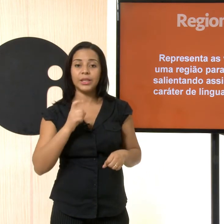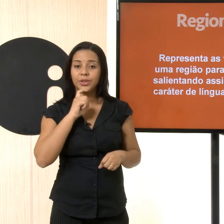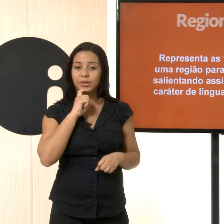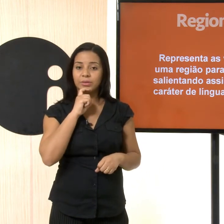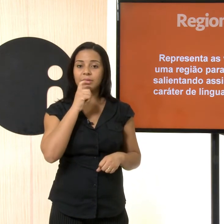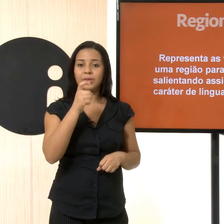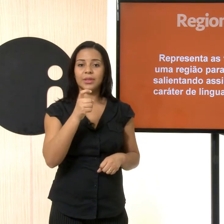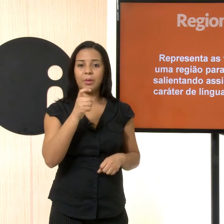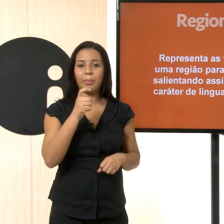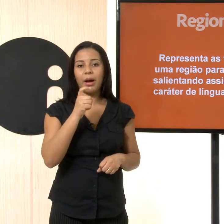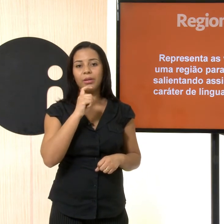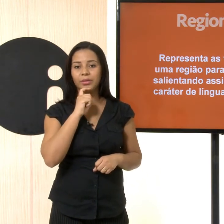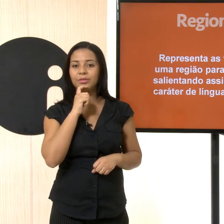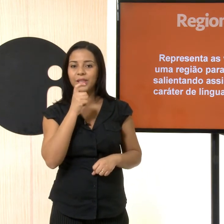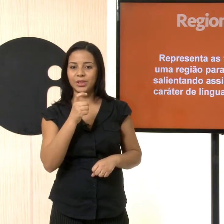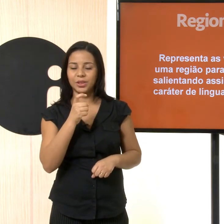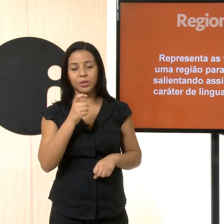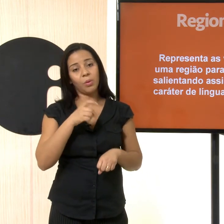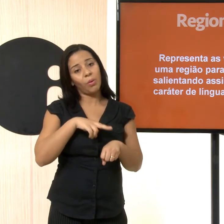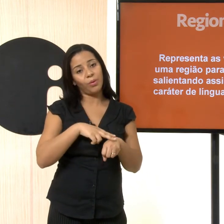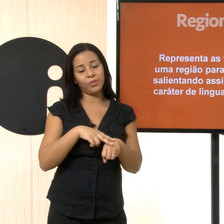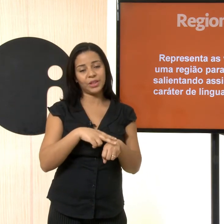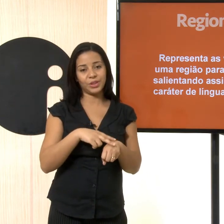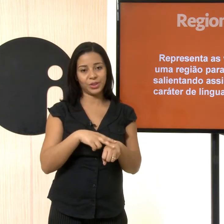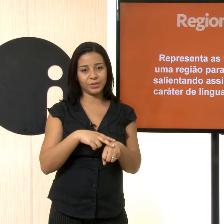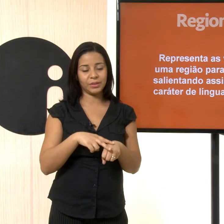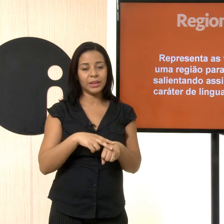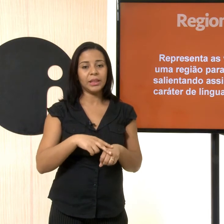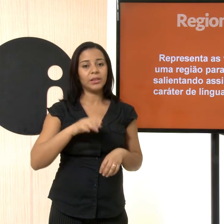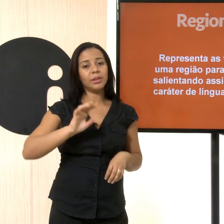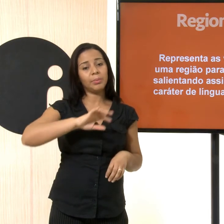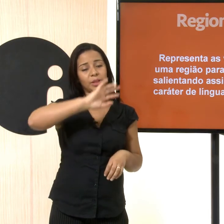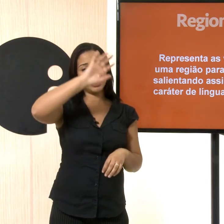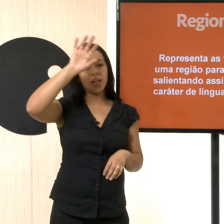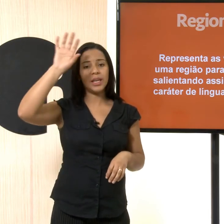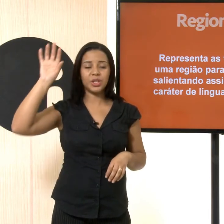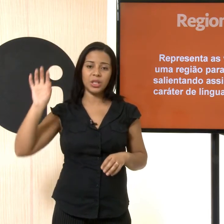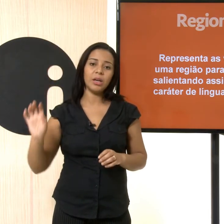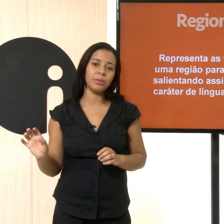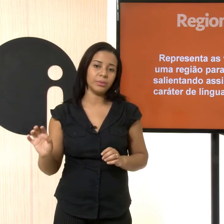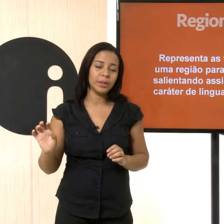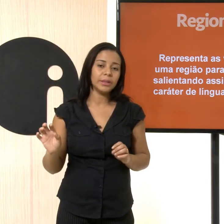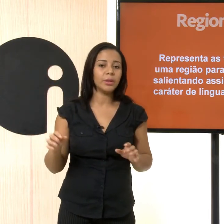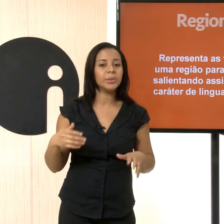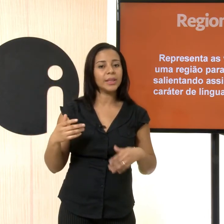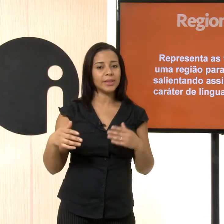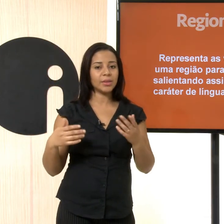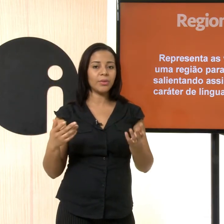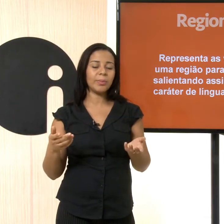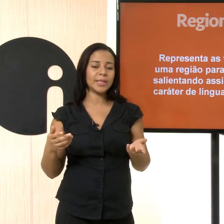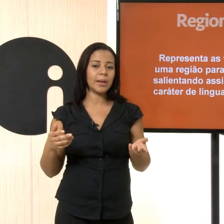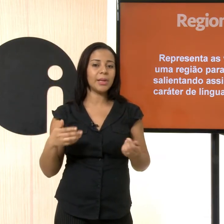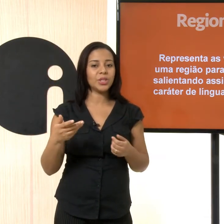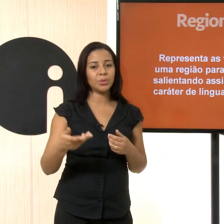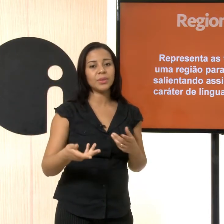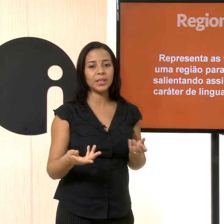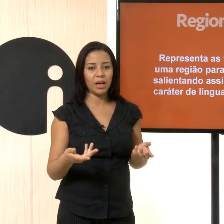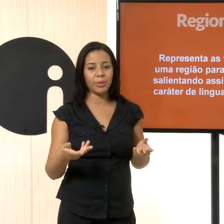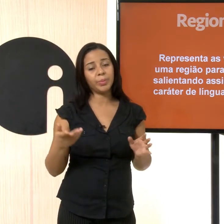Verde. Em São Paulo, verde. Ou verde. Então, depende da região. Então, muitas vezes eu vou passar mais de um sinal. Por